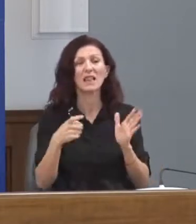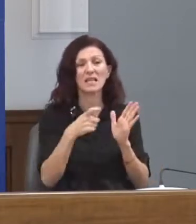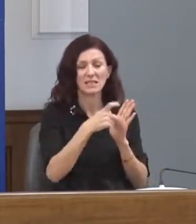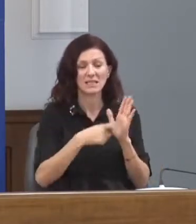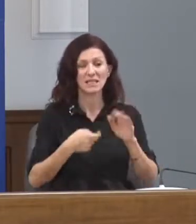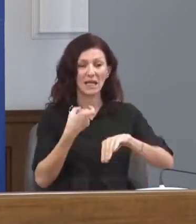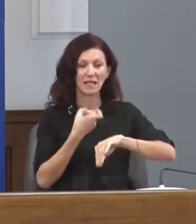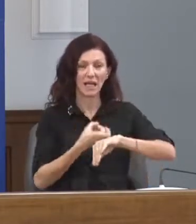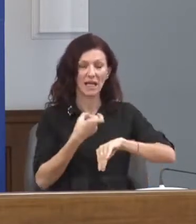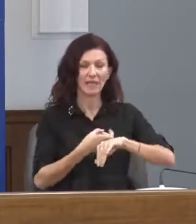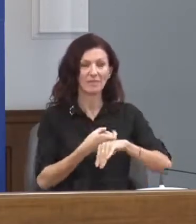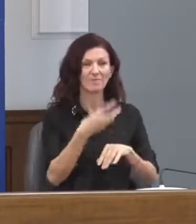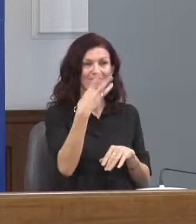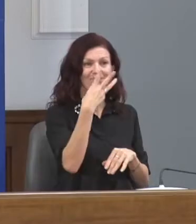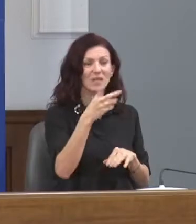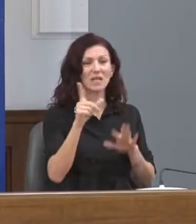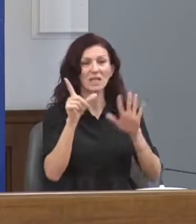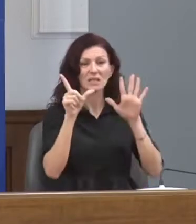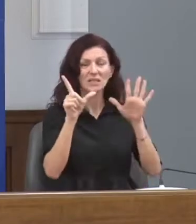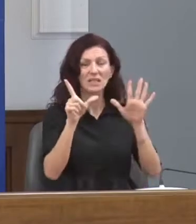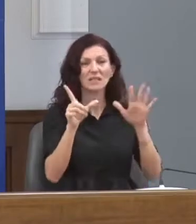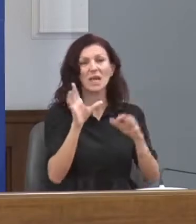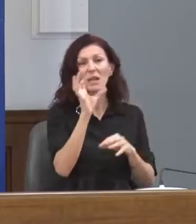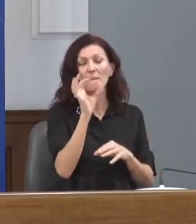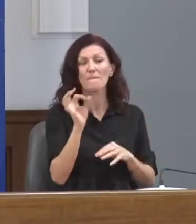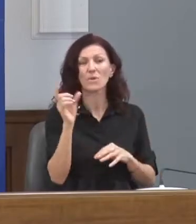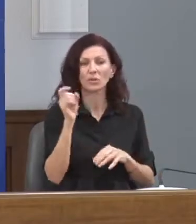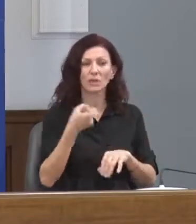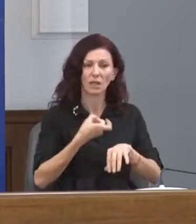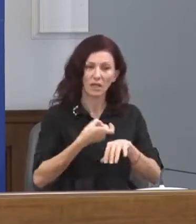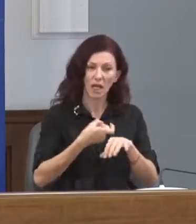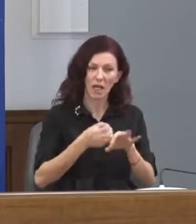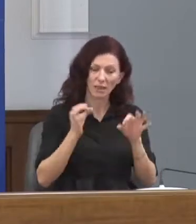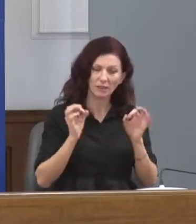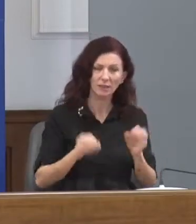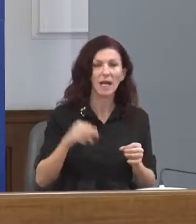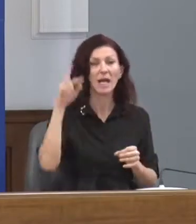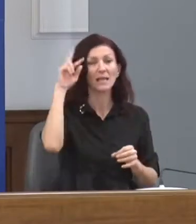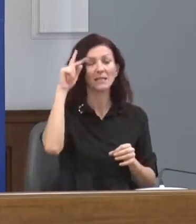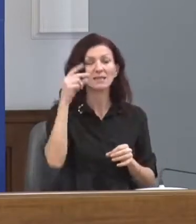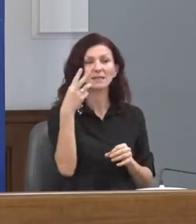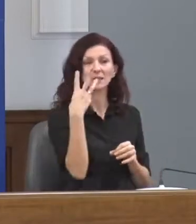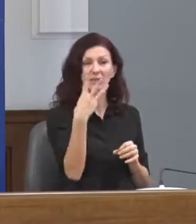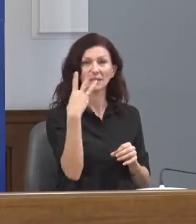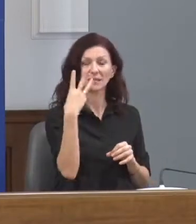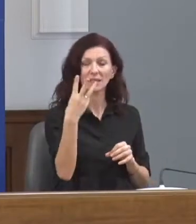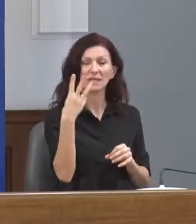От тях 37% са лекари, сестри са 33%,